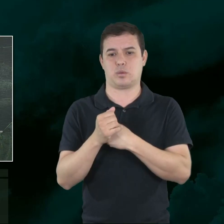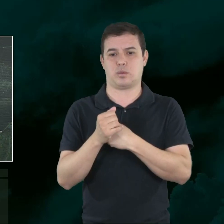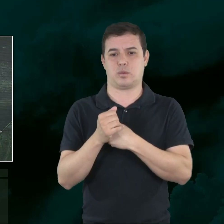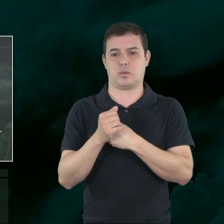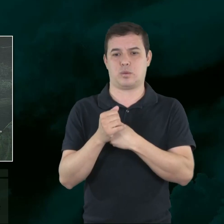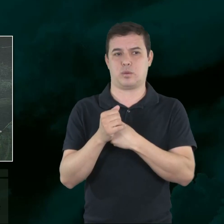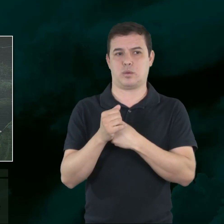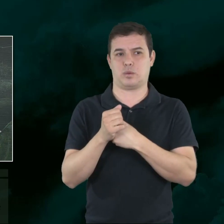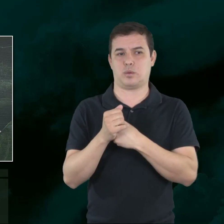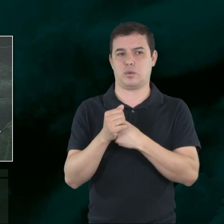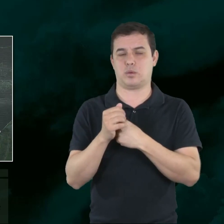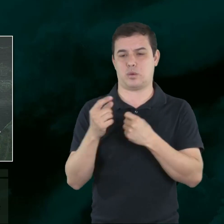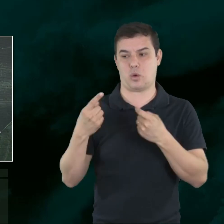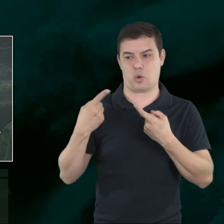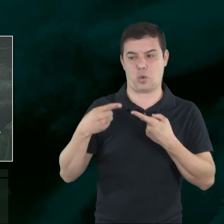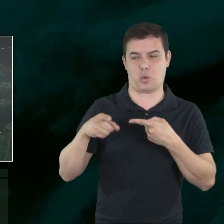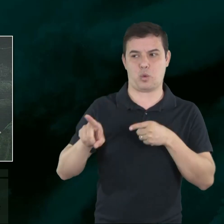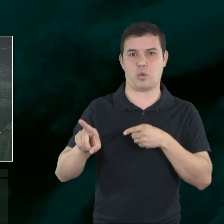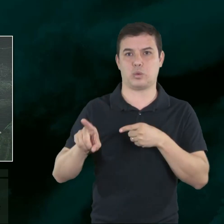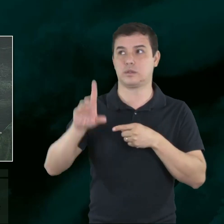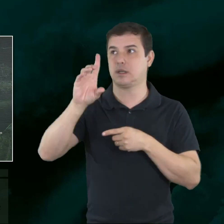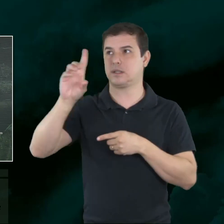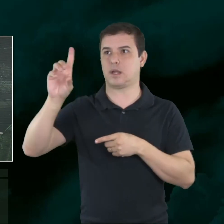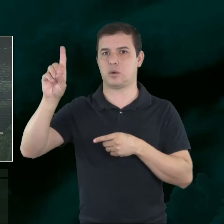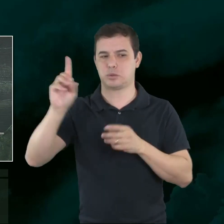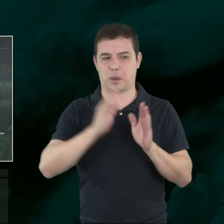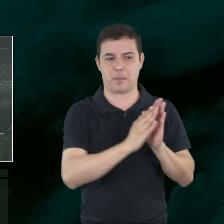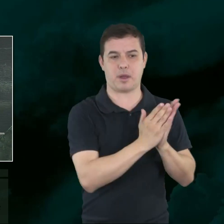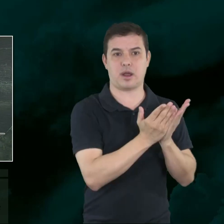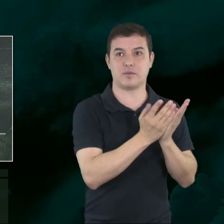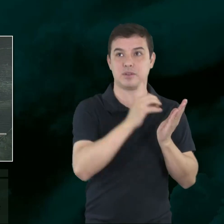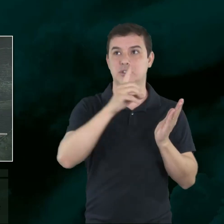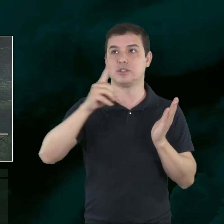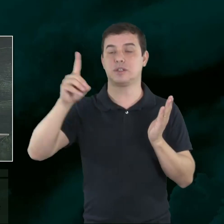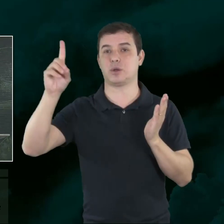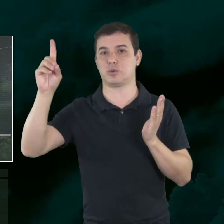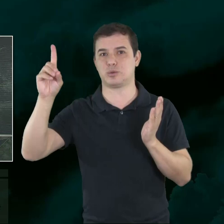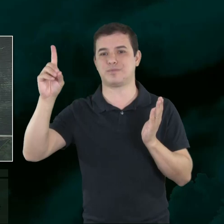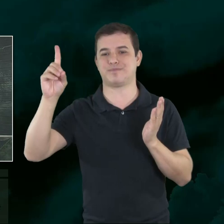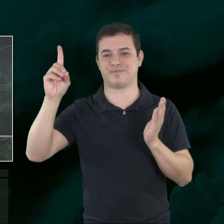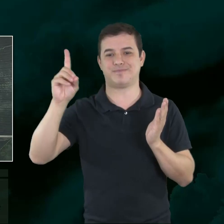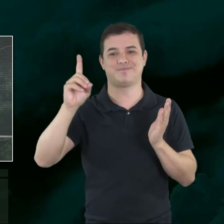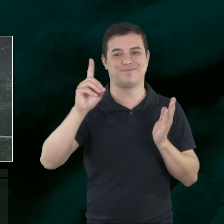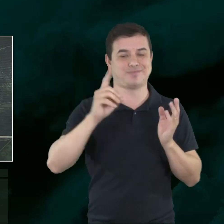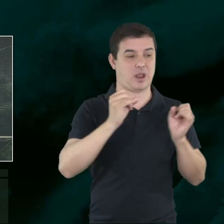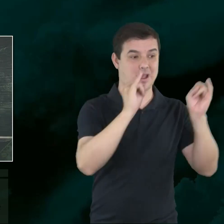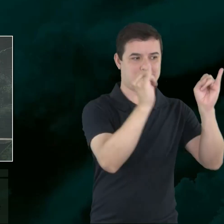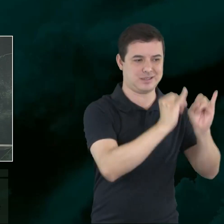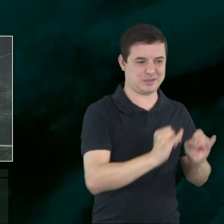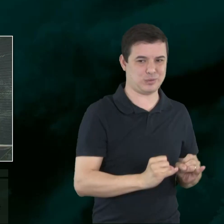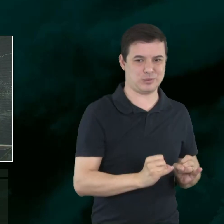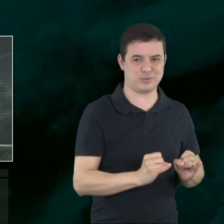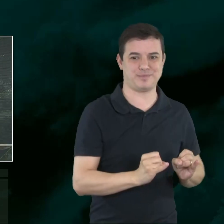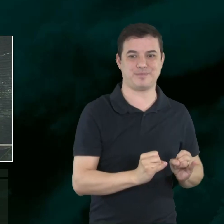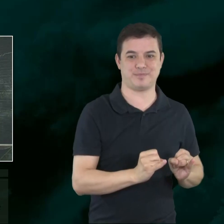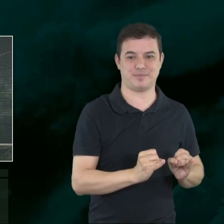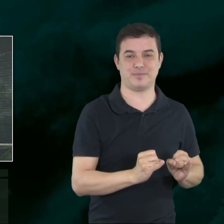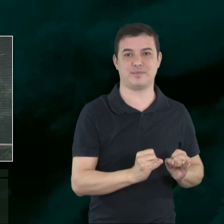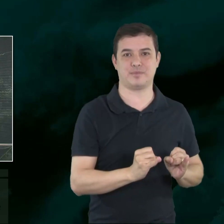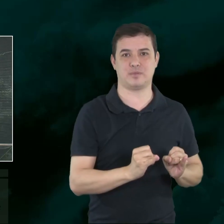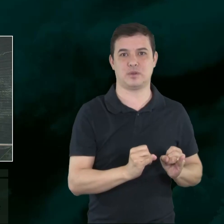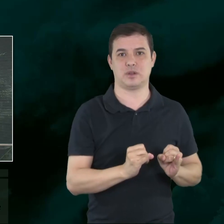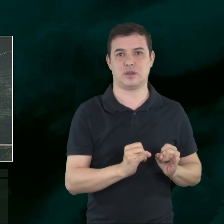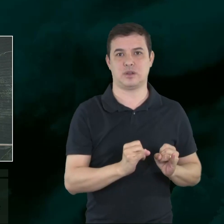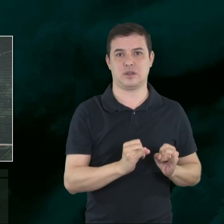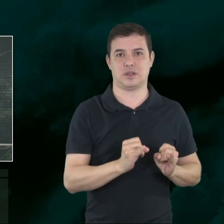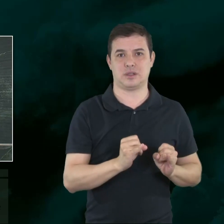de culto ou de adoração, a ponto de assentar-se no santuário